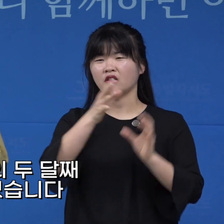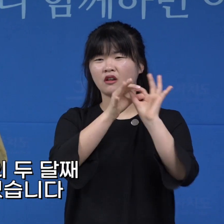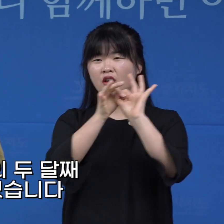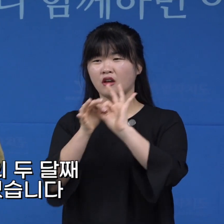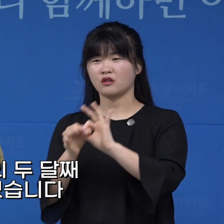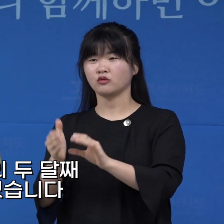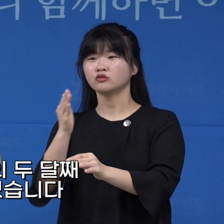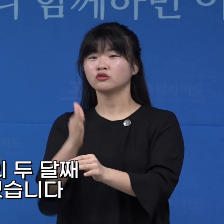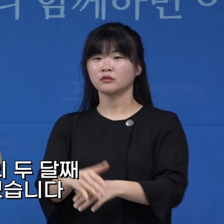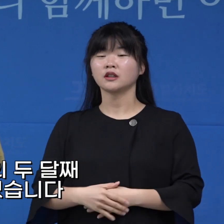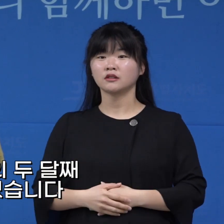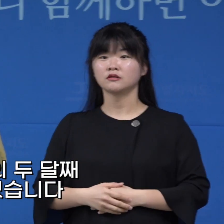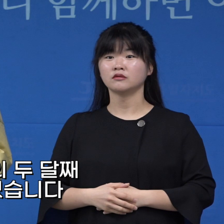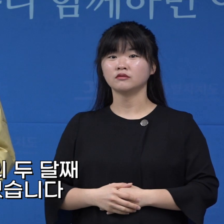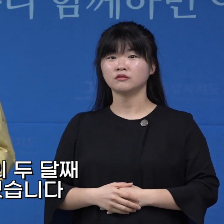계속되고 있습니다.